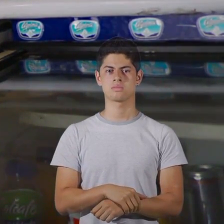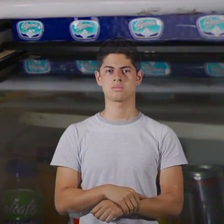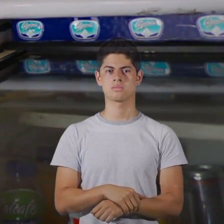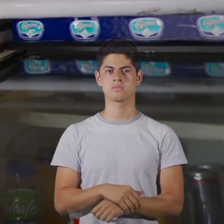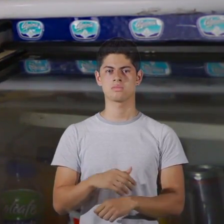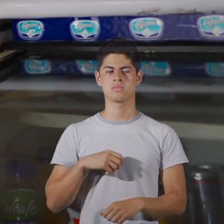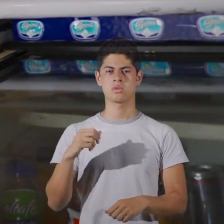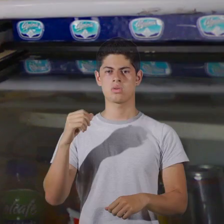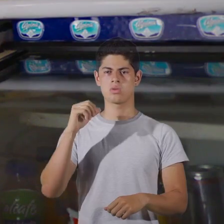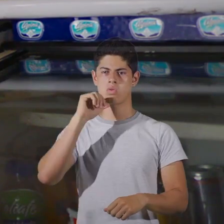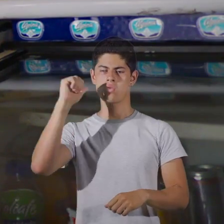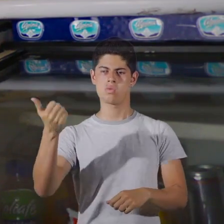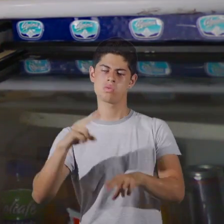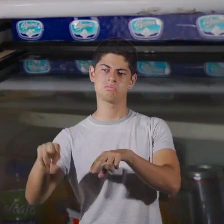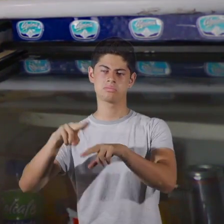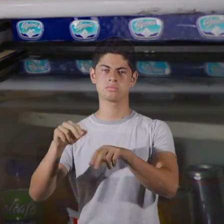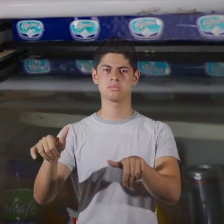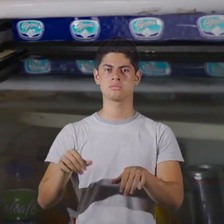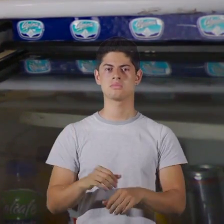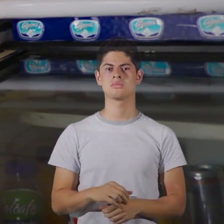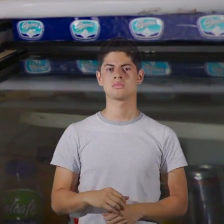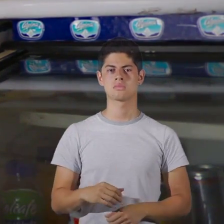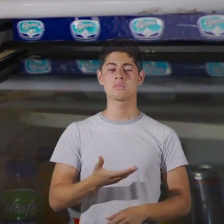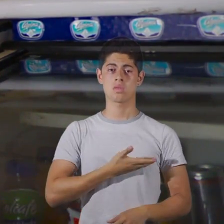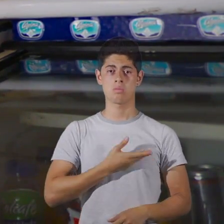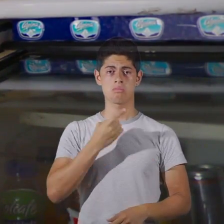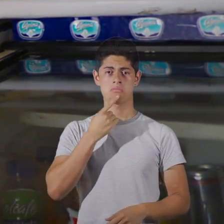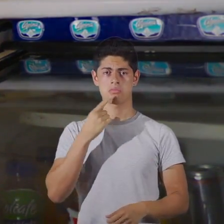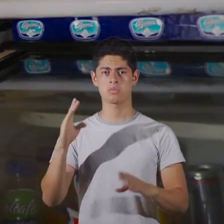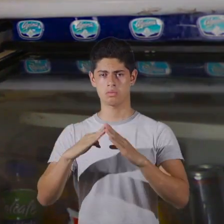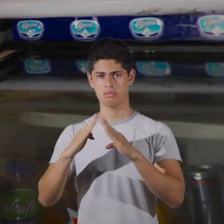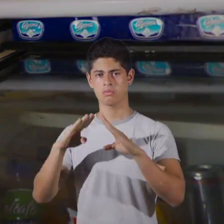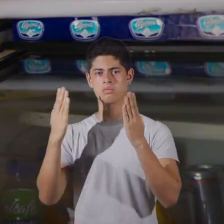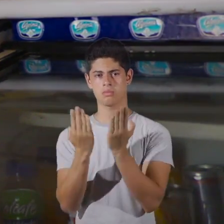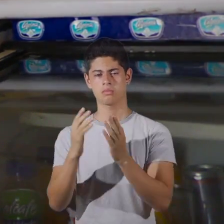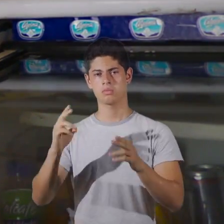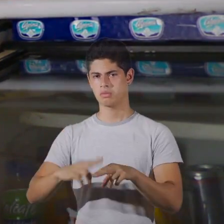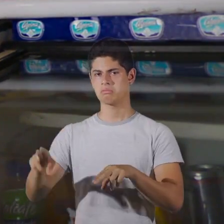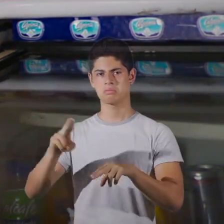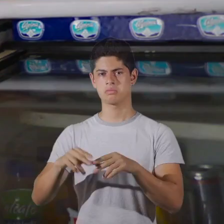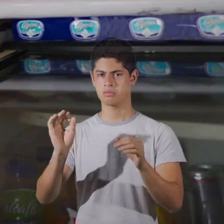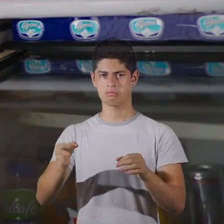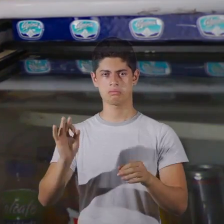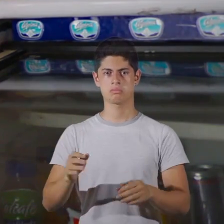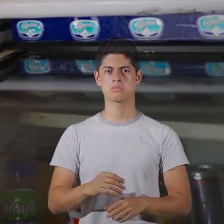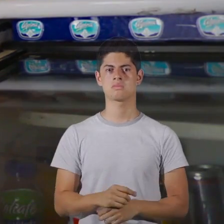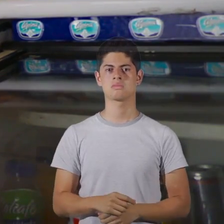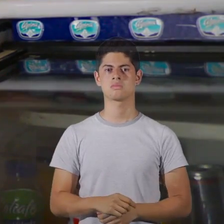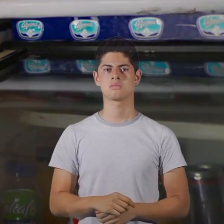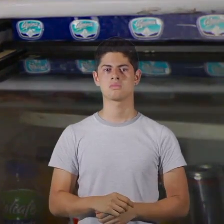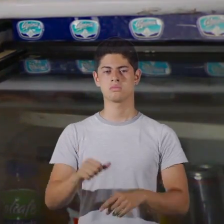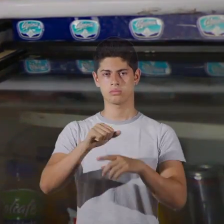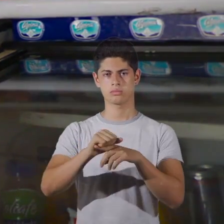arroz, la gaseosa también me pide, los frutiños o algo así, el papel. O sea, como lo más básico, pues